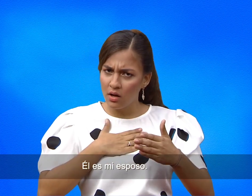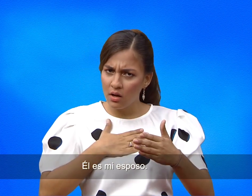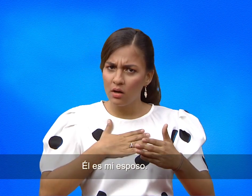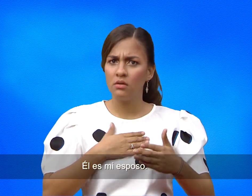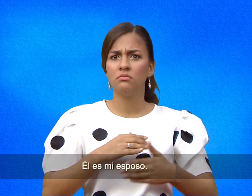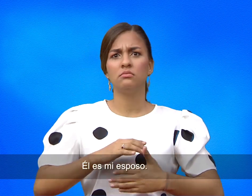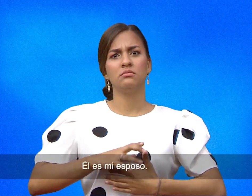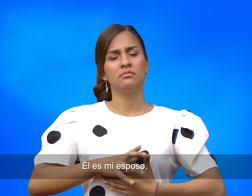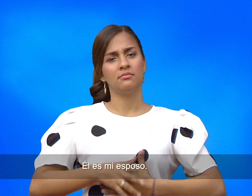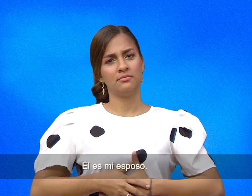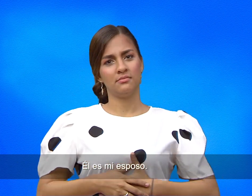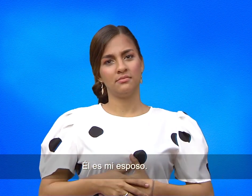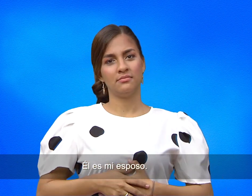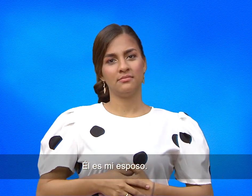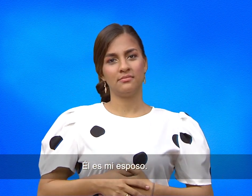es mi esposo.